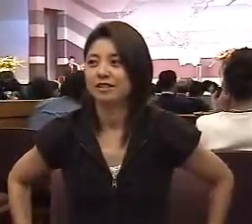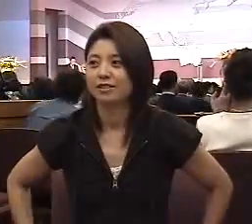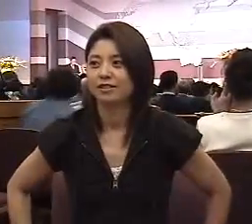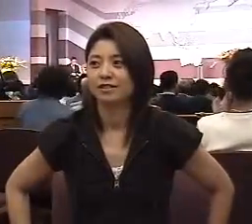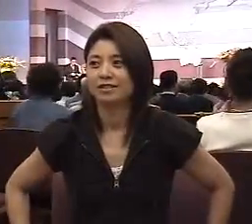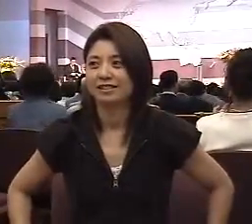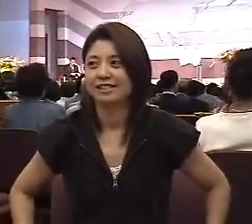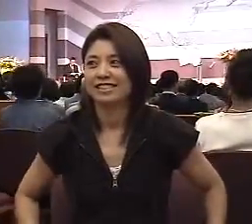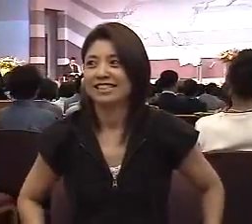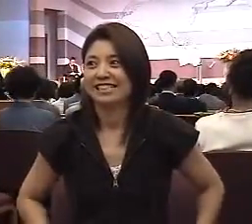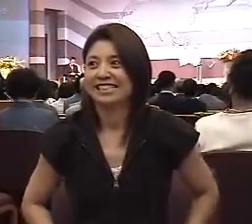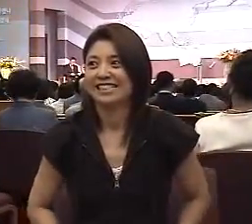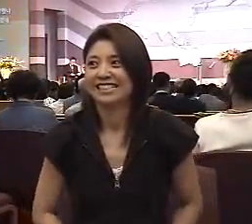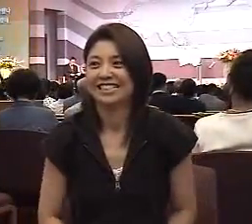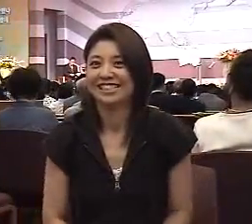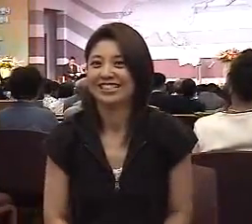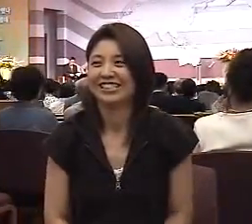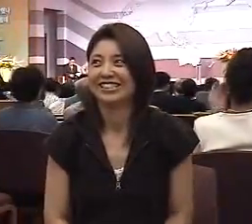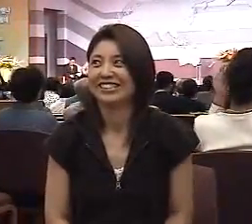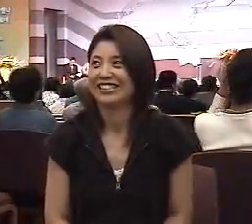438장을 찬양하시겠습니다.